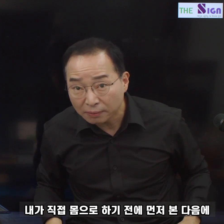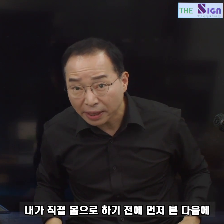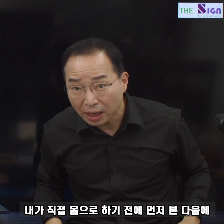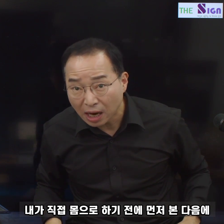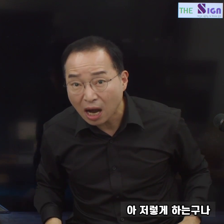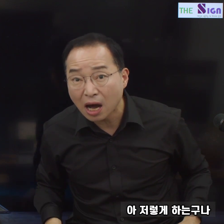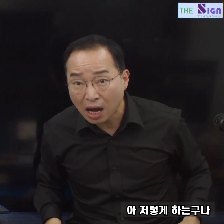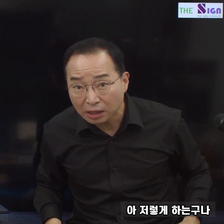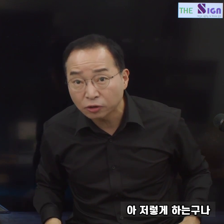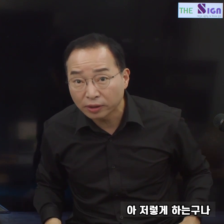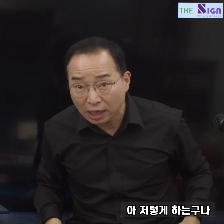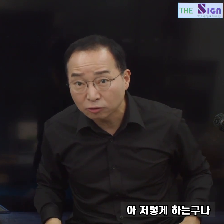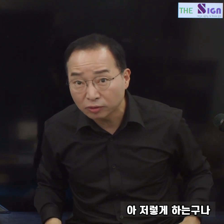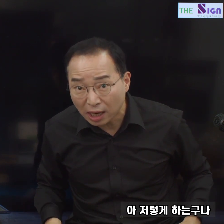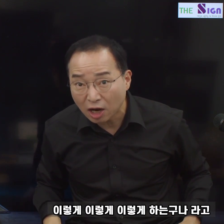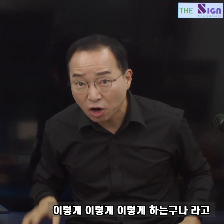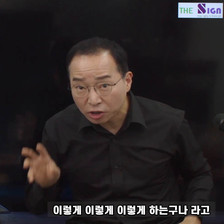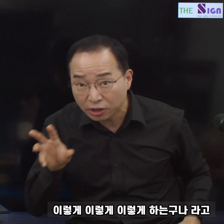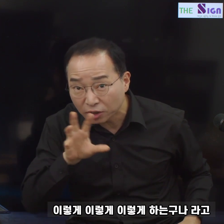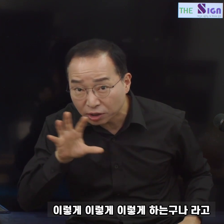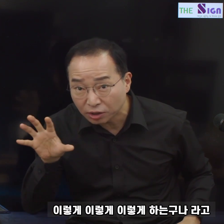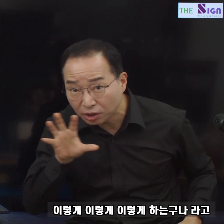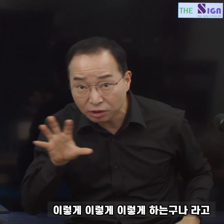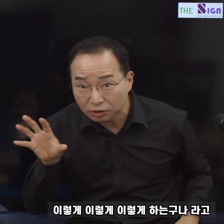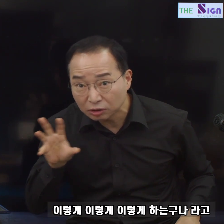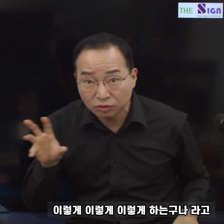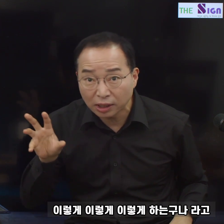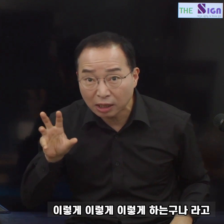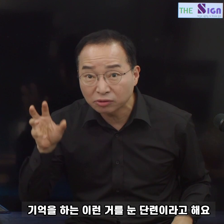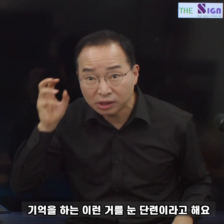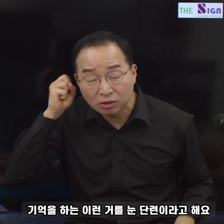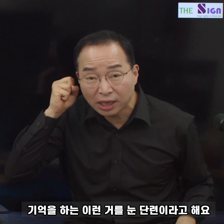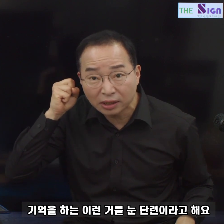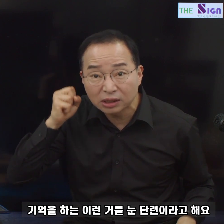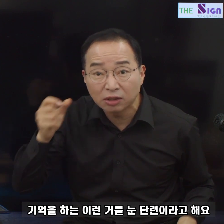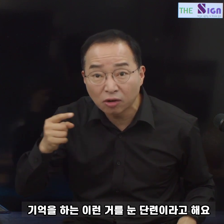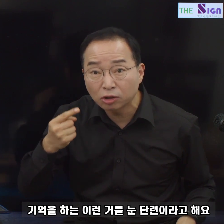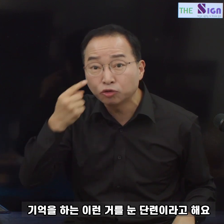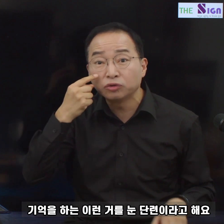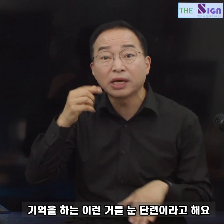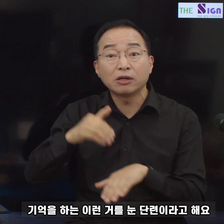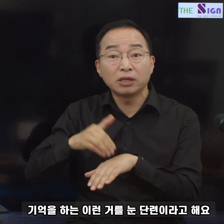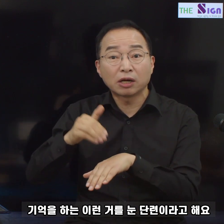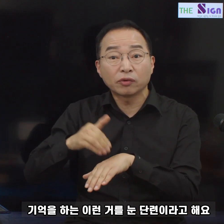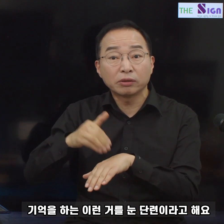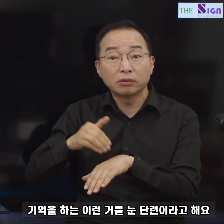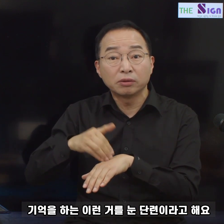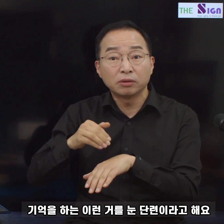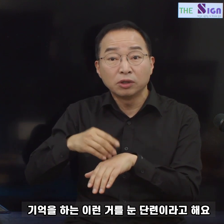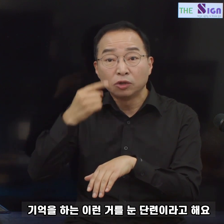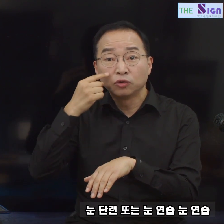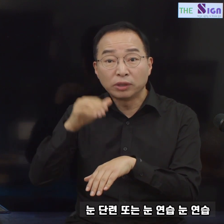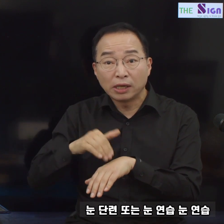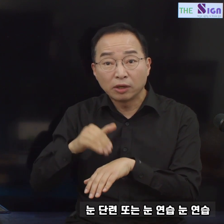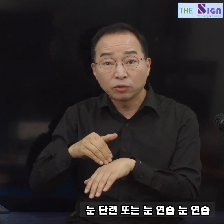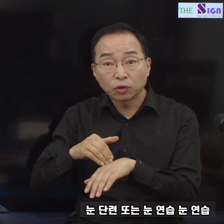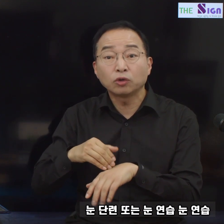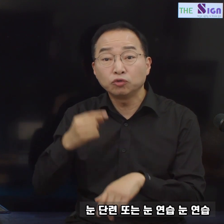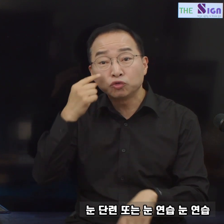다음에 아 저렇게 하는구나 이렇게 하는구나 라고 기억을 하는 이런 거를 눈 단련이라고 해요. 눈 단련 또는 눈